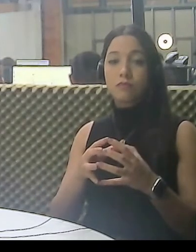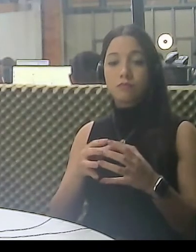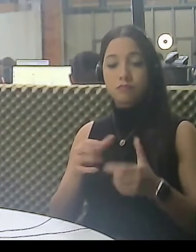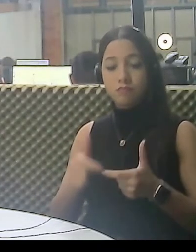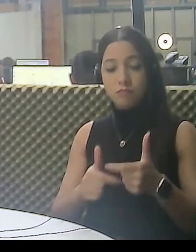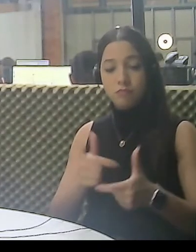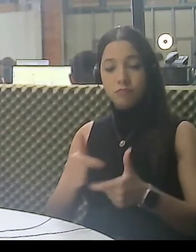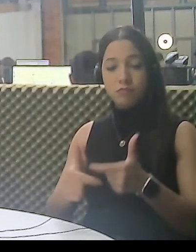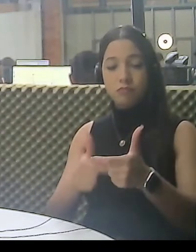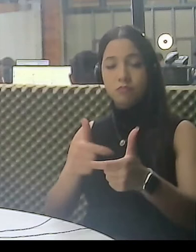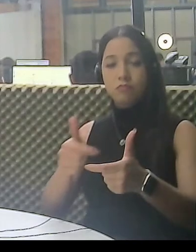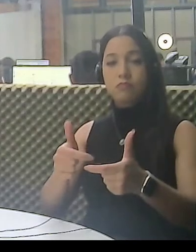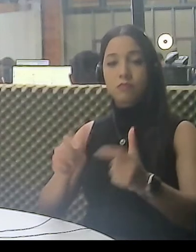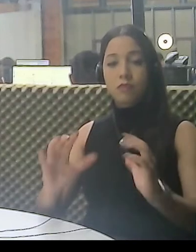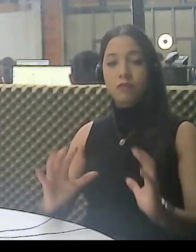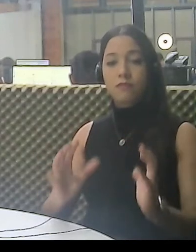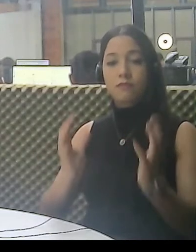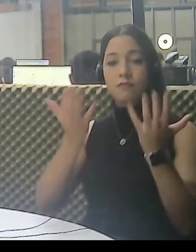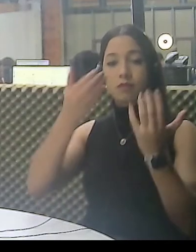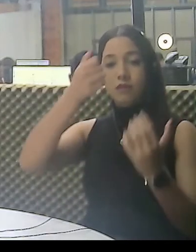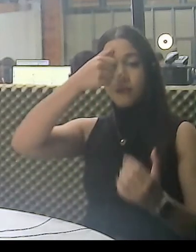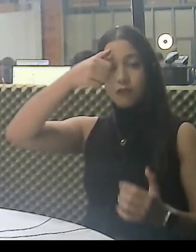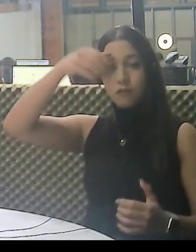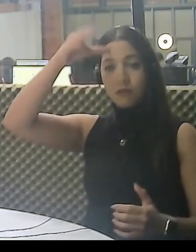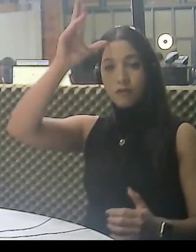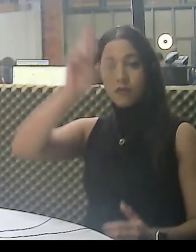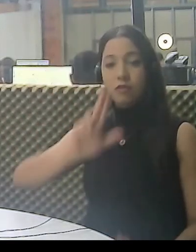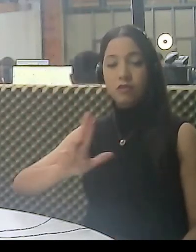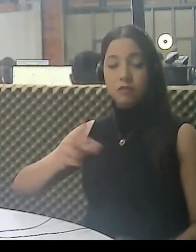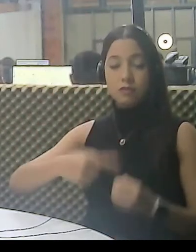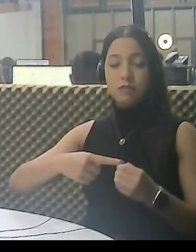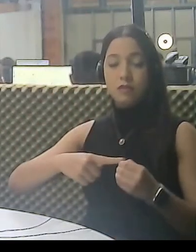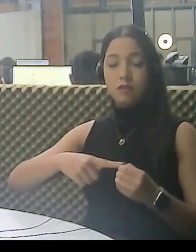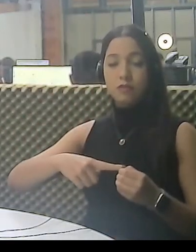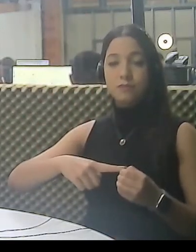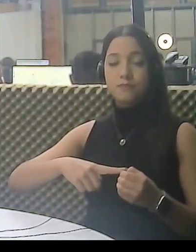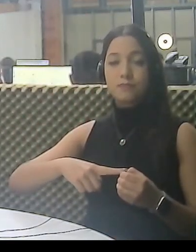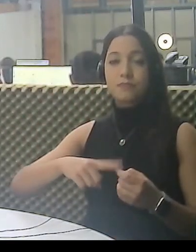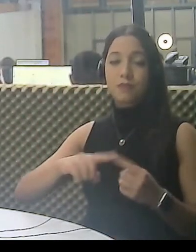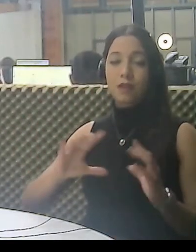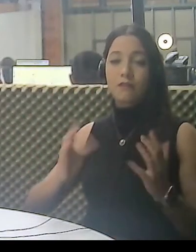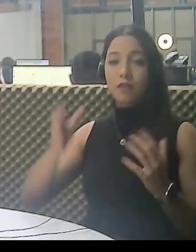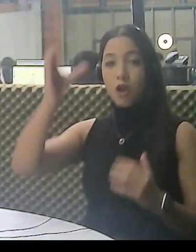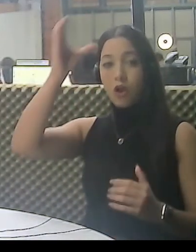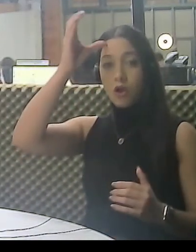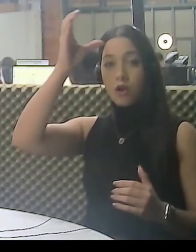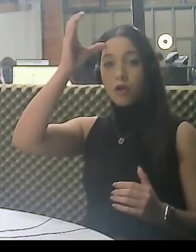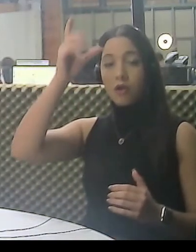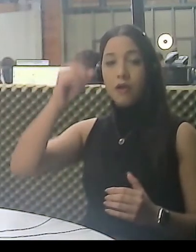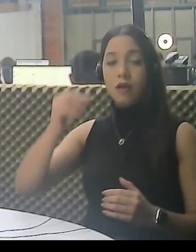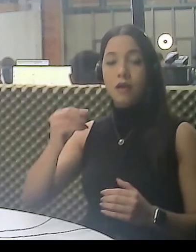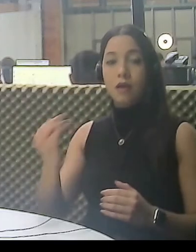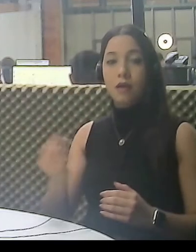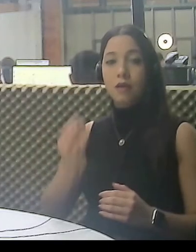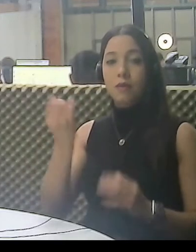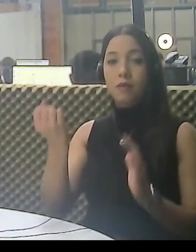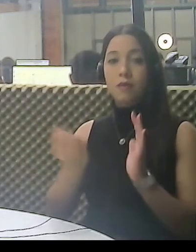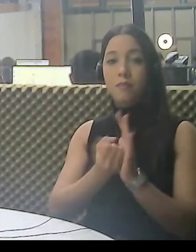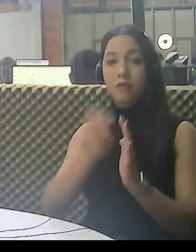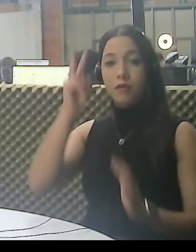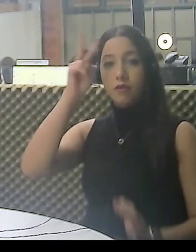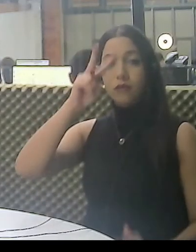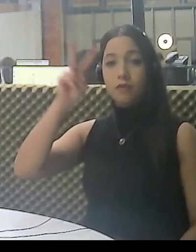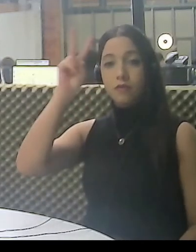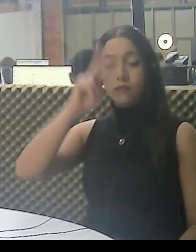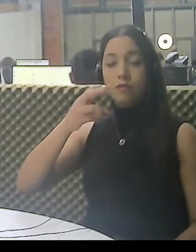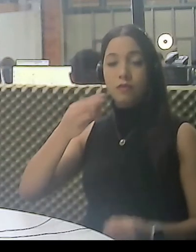prática a festa do Congado em nossa cidade. Haja vista, né, que a festa do Congado é um bem imaterial, tombado pelo patrimônio